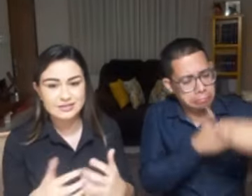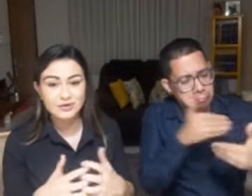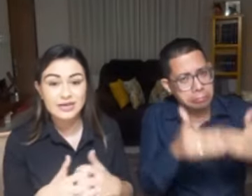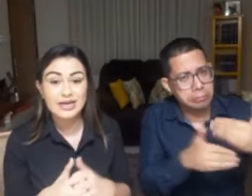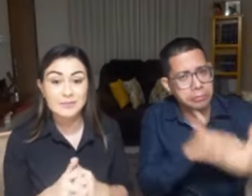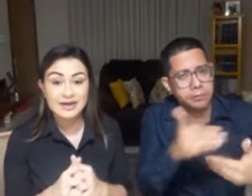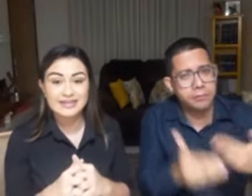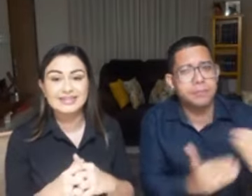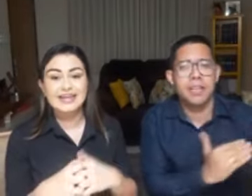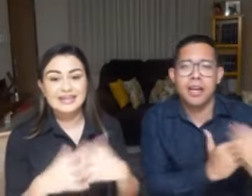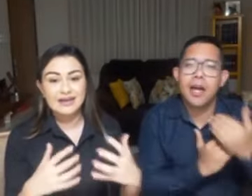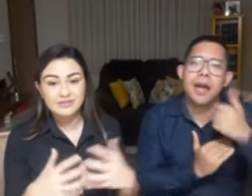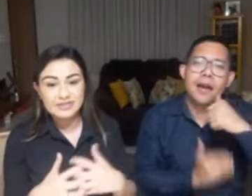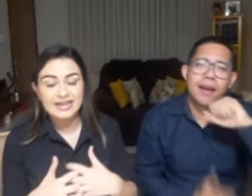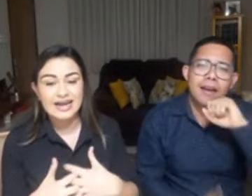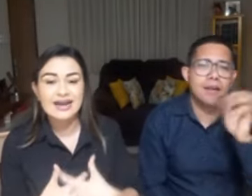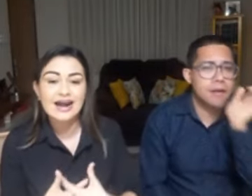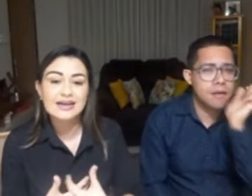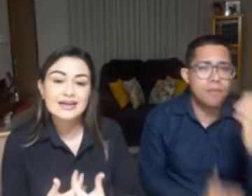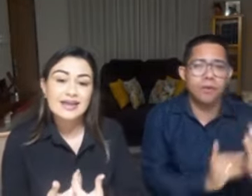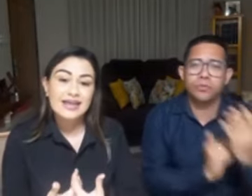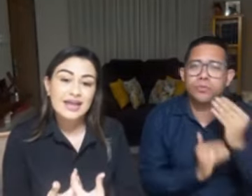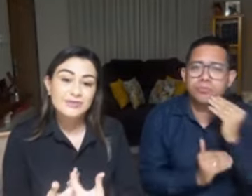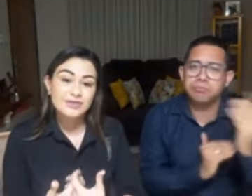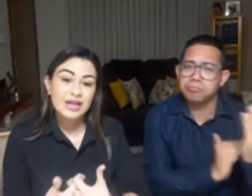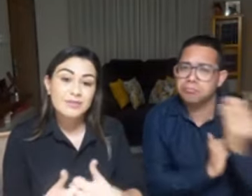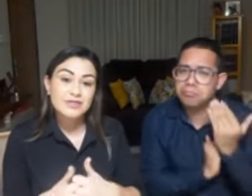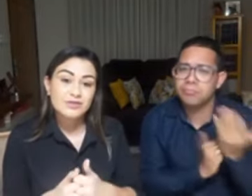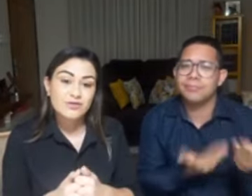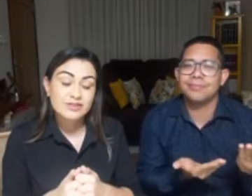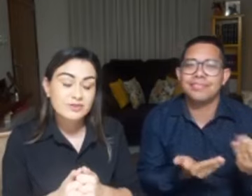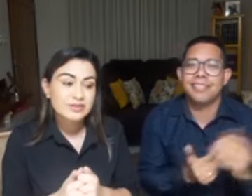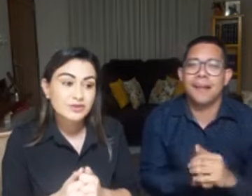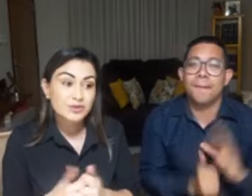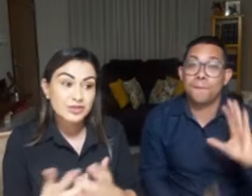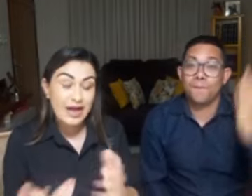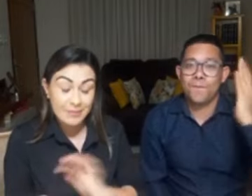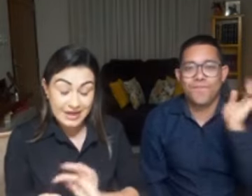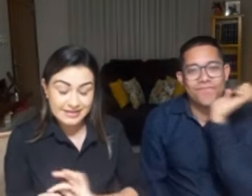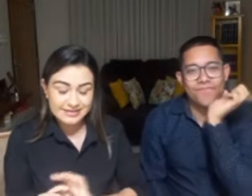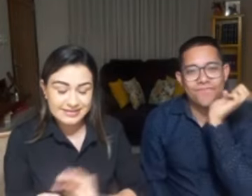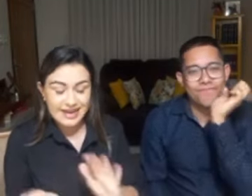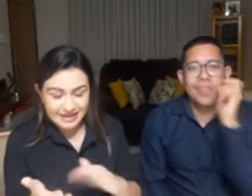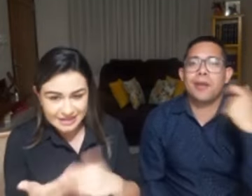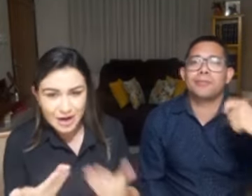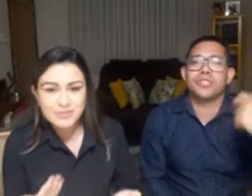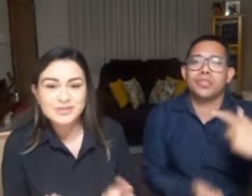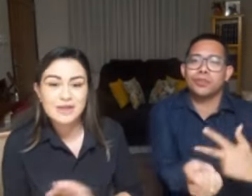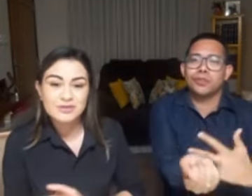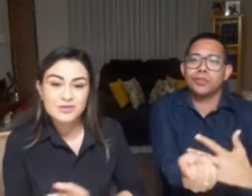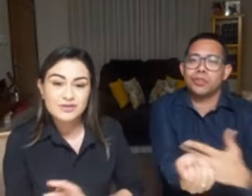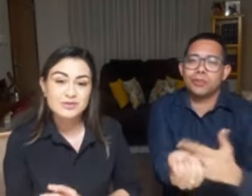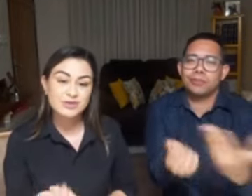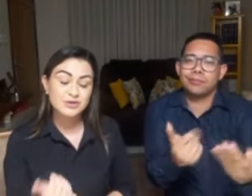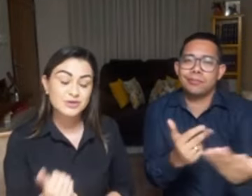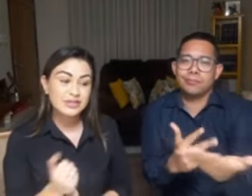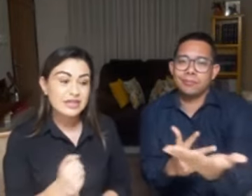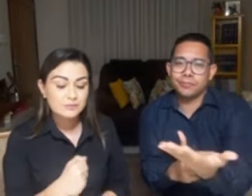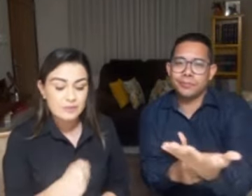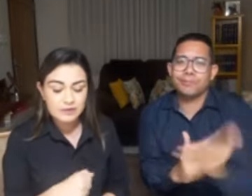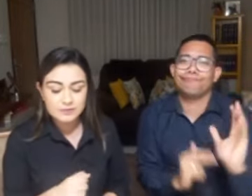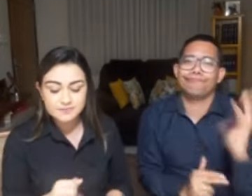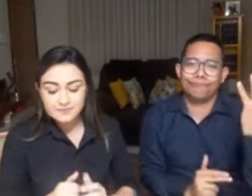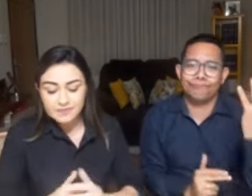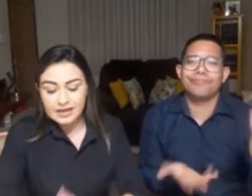aquela assessoria, a mãe, que é a Vânia e a Carla. E aí um dia ela precisou fazer uma cirurgia, a mãe, que era intérprete, né? Ela precisou fazer uma cirurgia